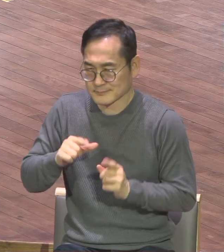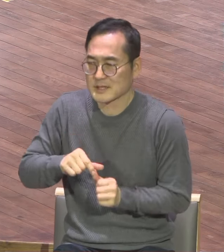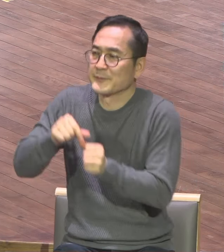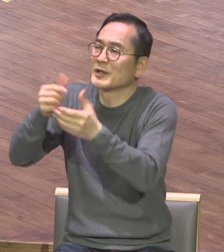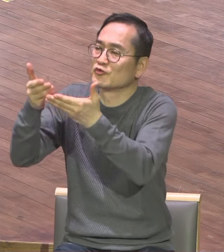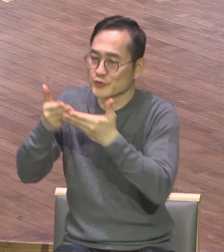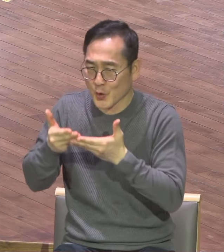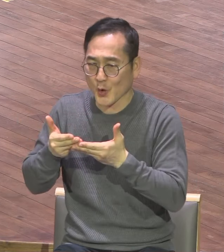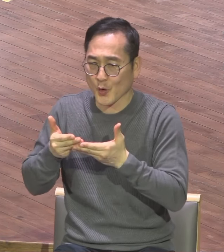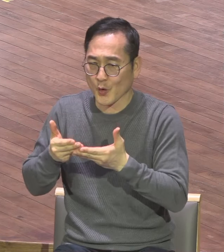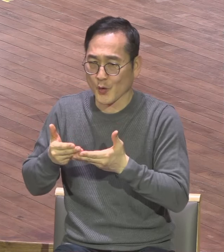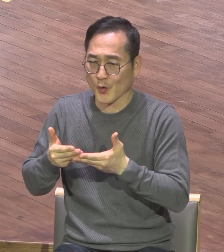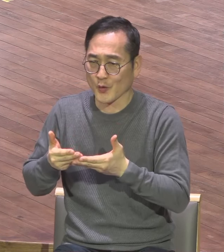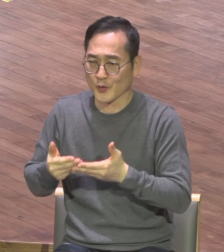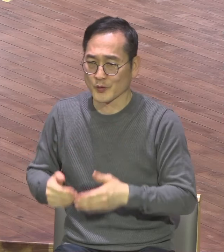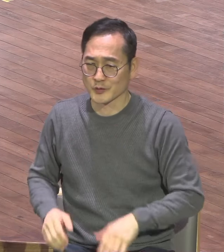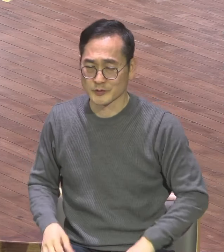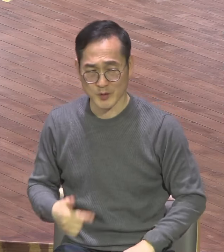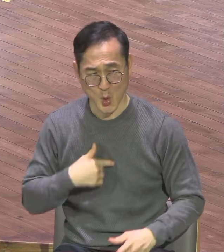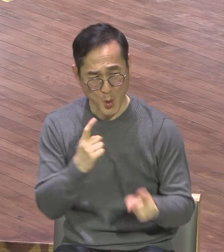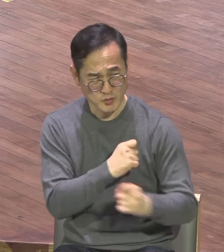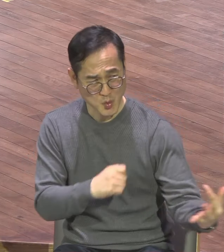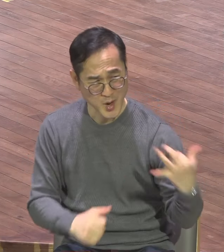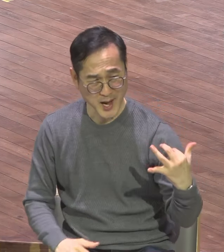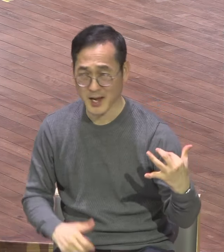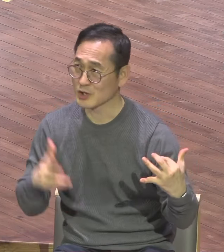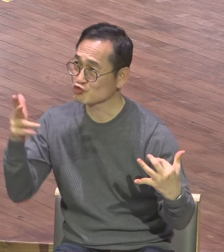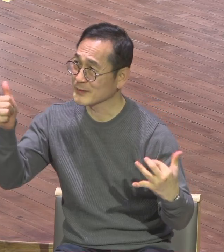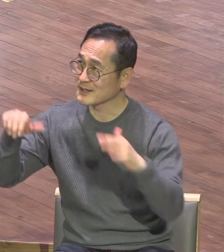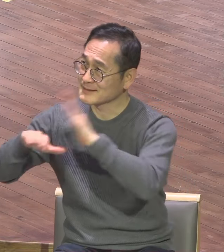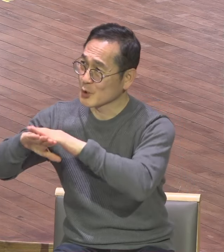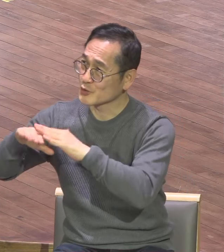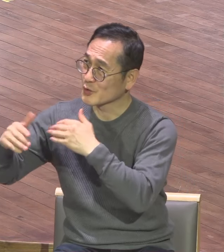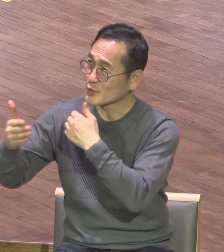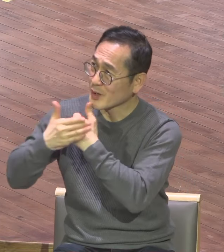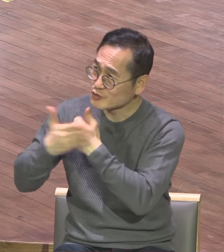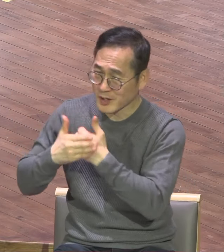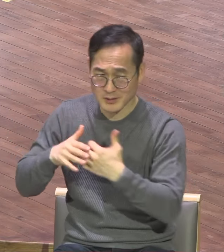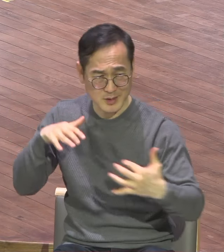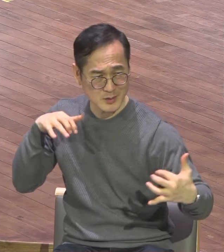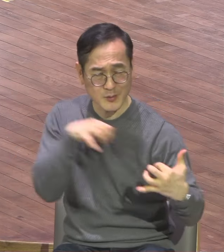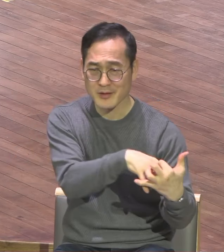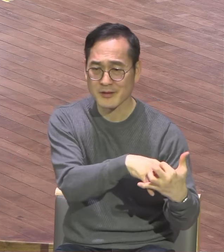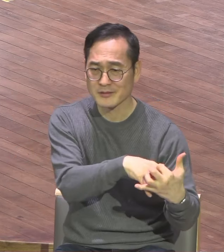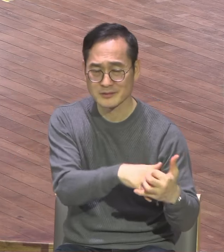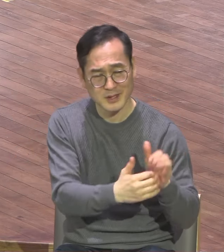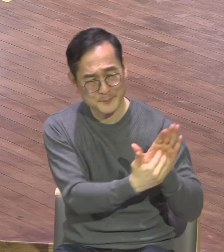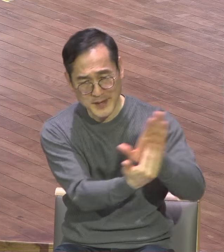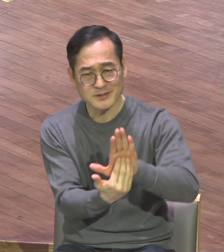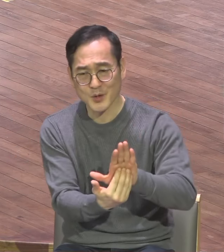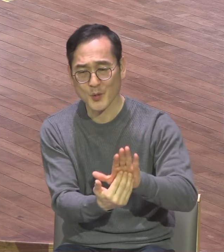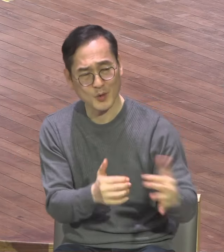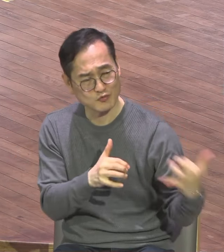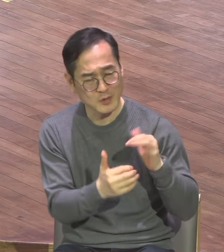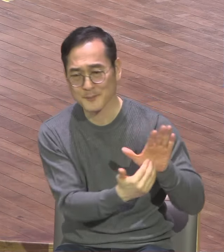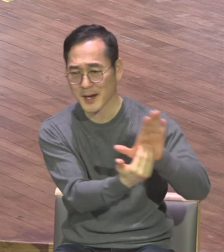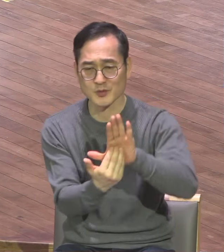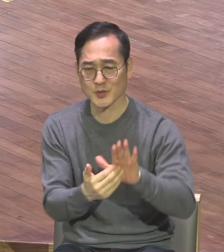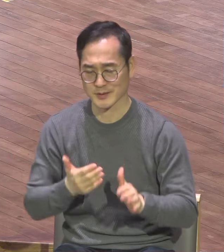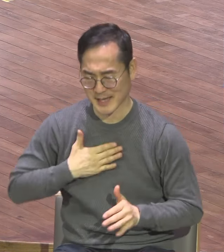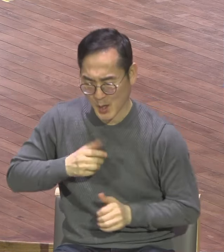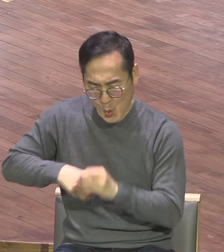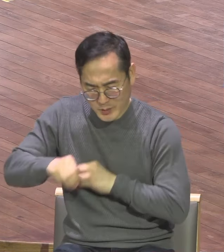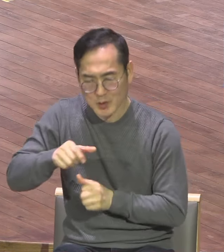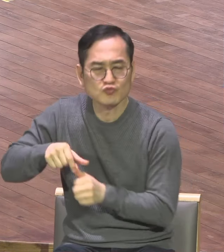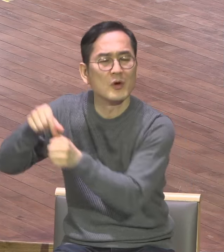손을 펴사 내 원수들의 분노를 막으시며 주의 오른손이 나를 구원하시리이다. 지금 굉장히 위기 속에